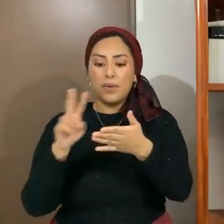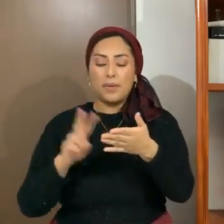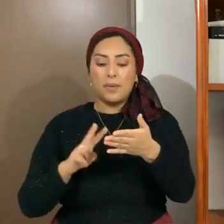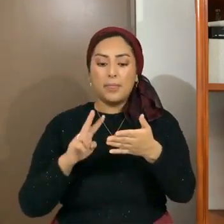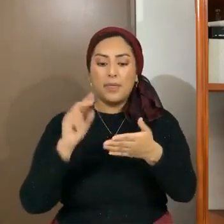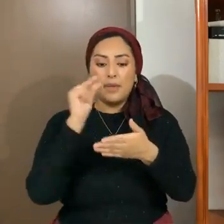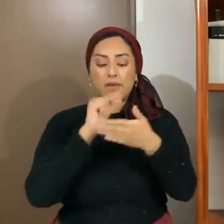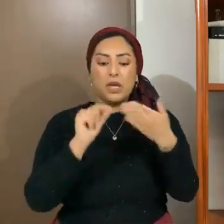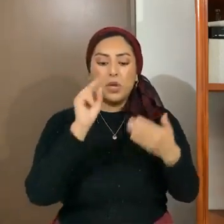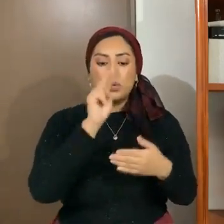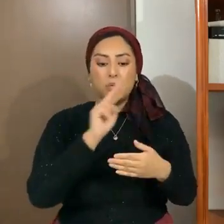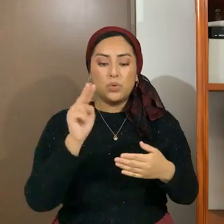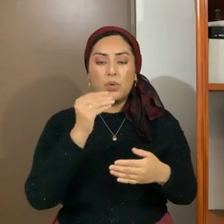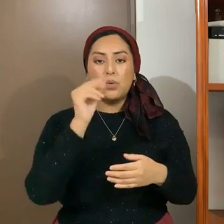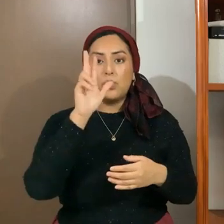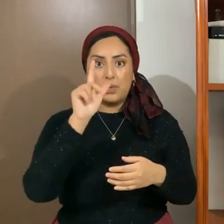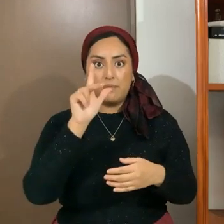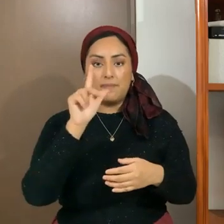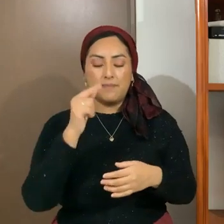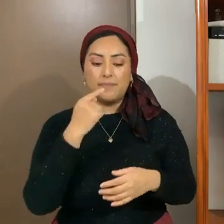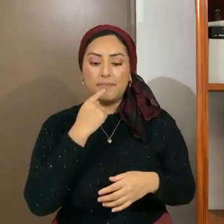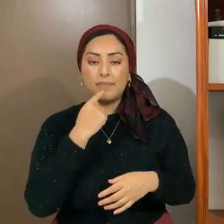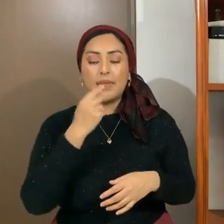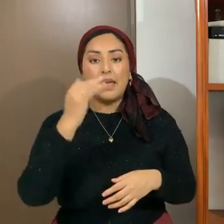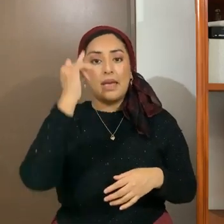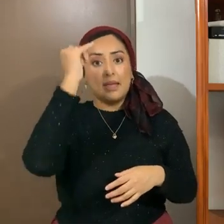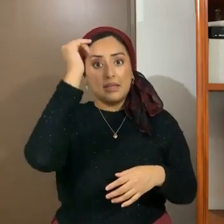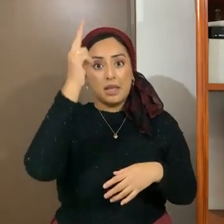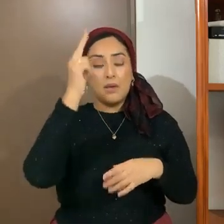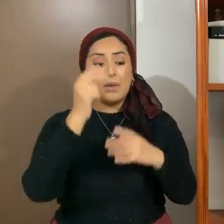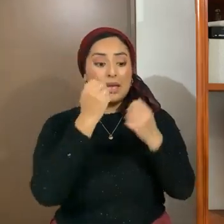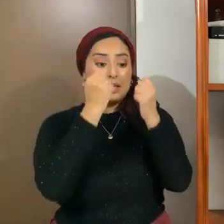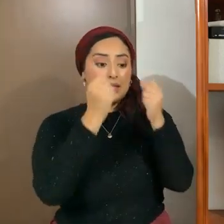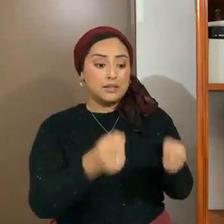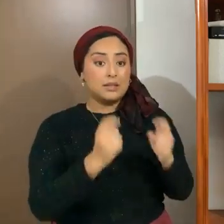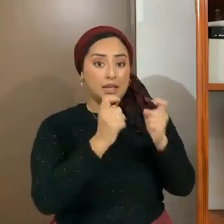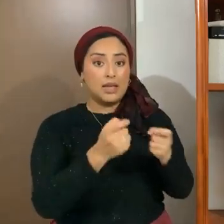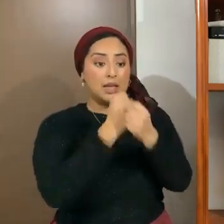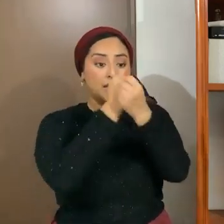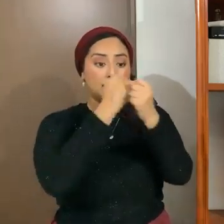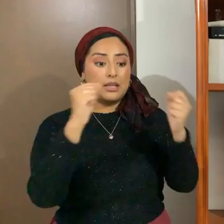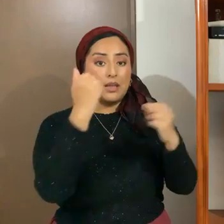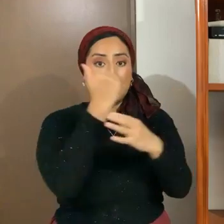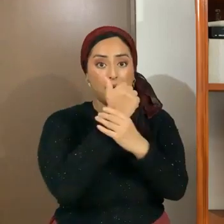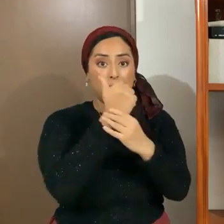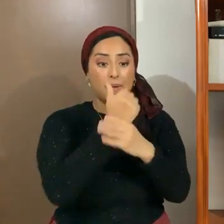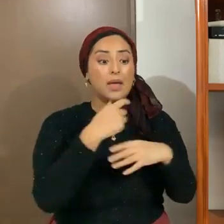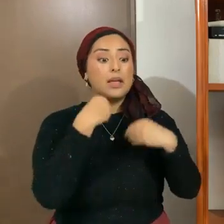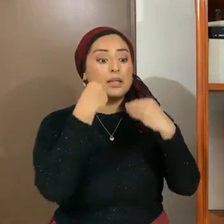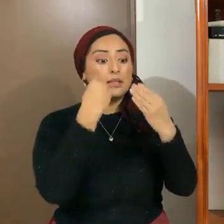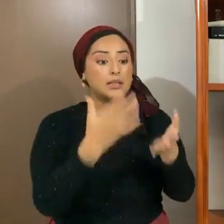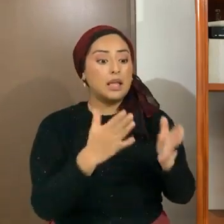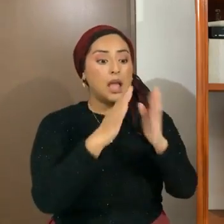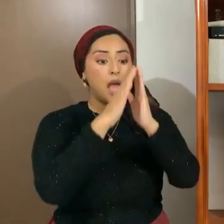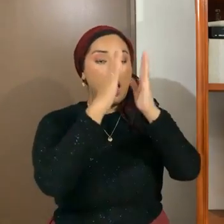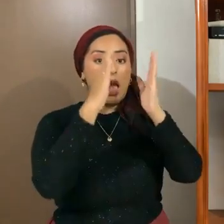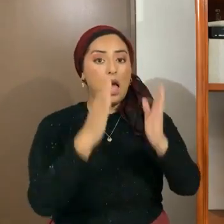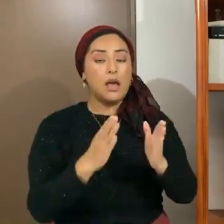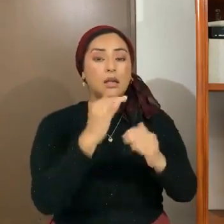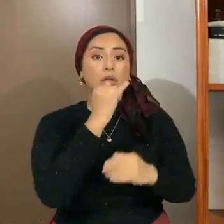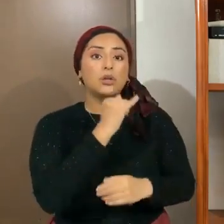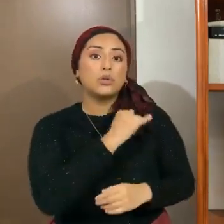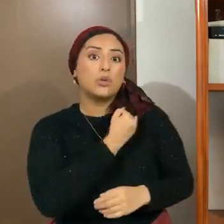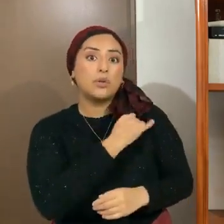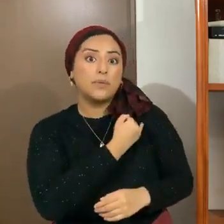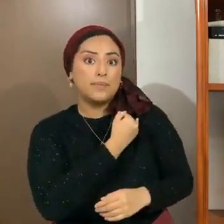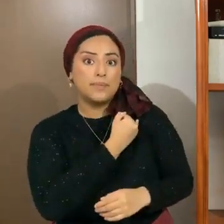verso 22 y 23. Por tanto, Yahweh, que redimió a Abraham, dice así a la casa de Jacob, es decir, te dice a